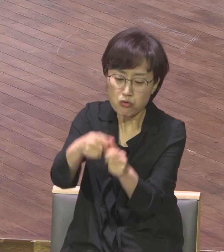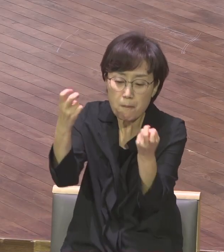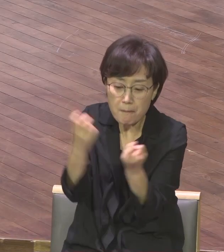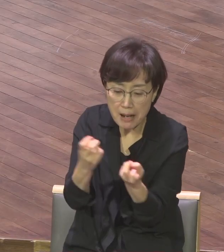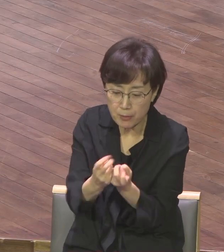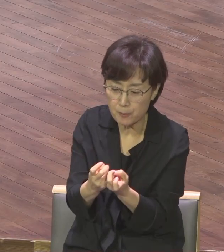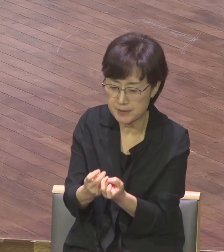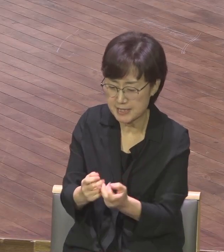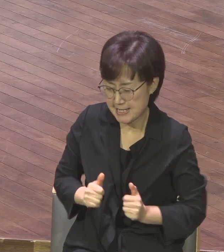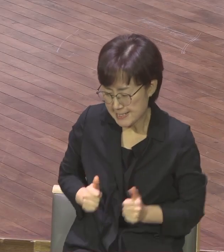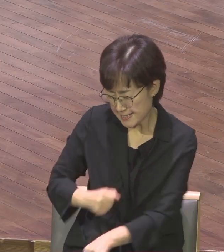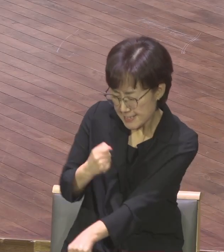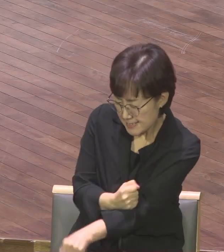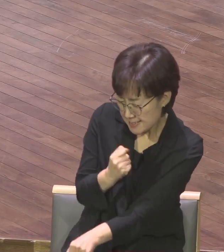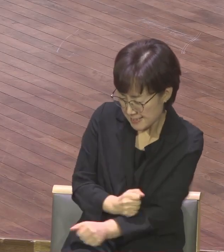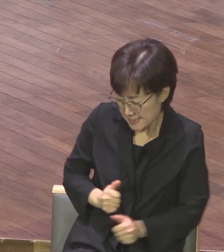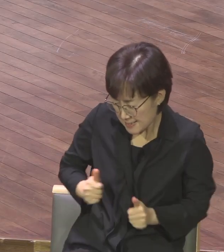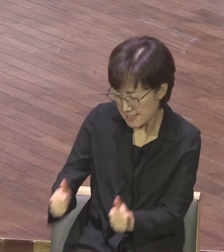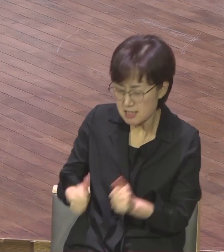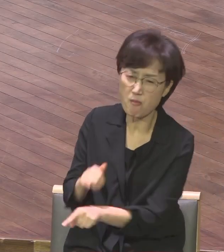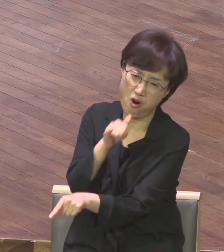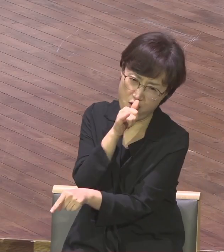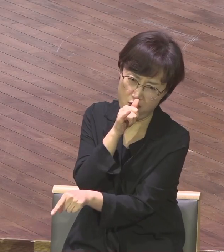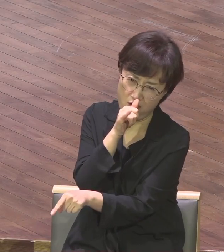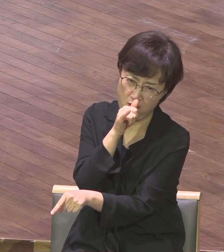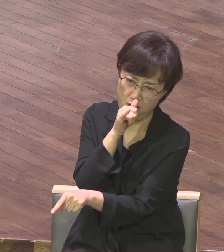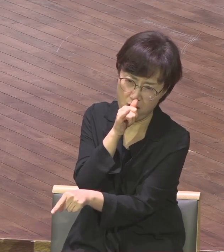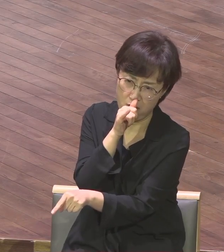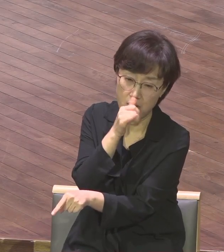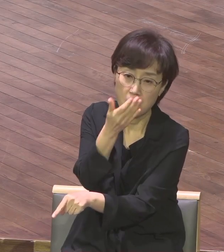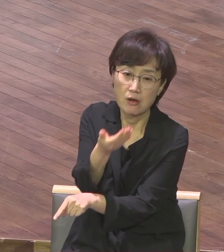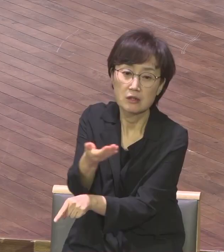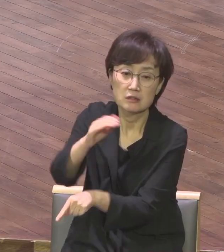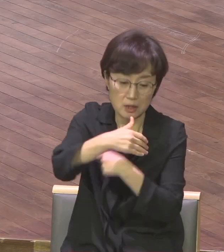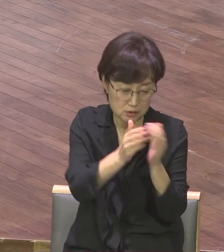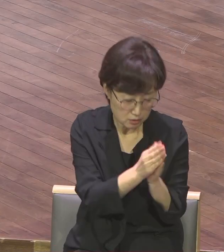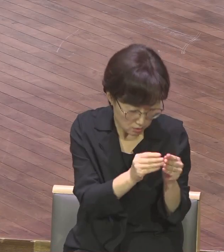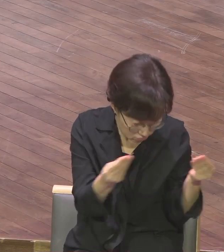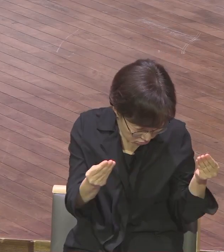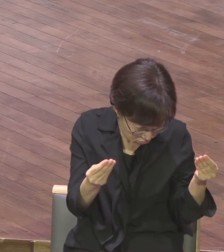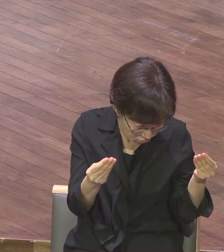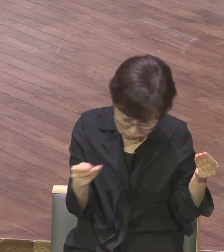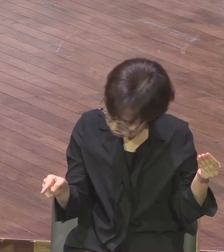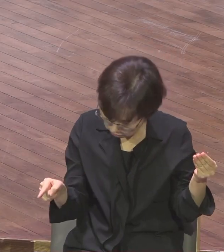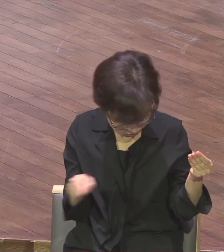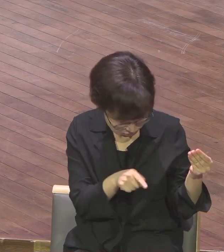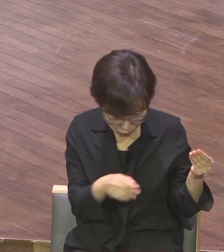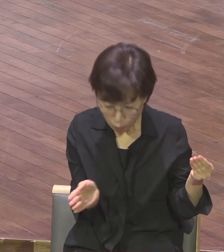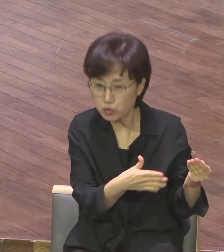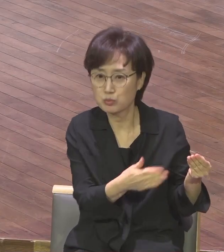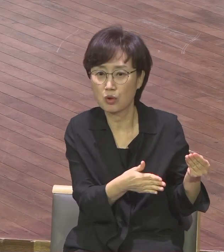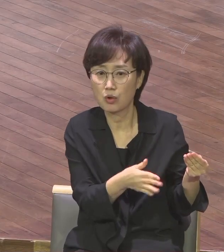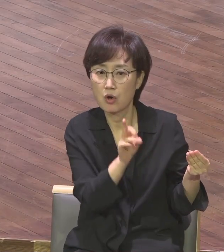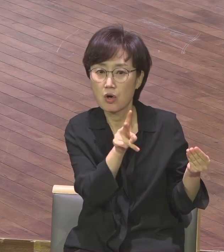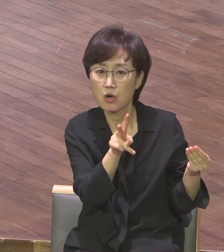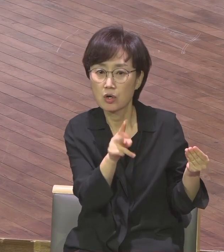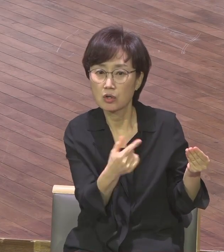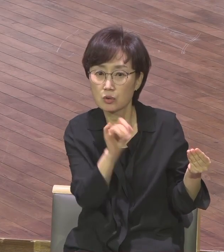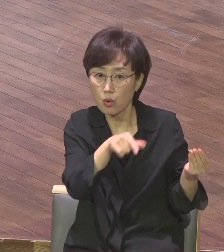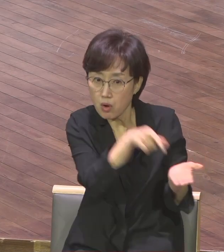열심히 하지요. 그런데 성경 어디에도 사후에 구원